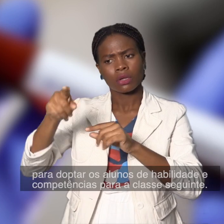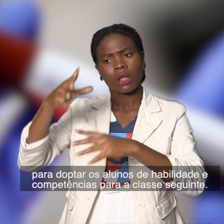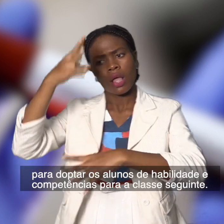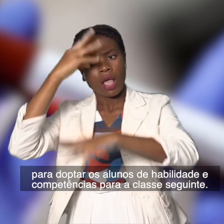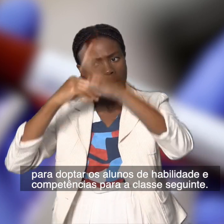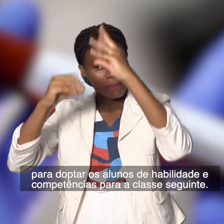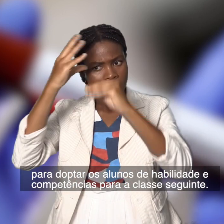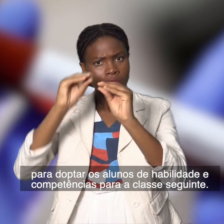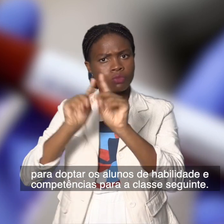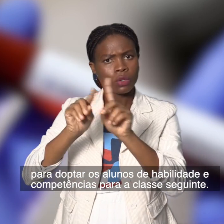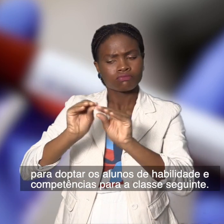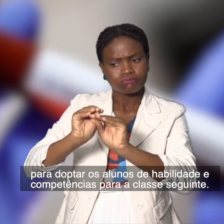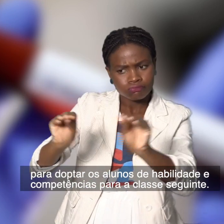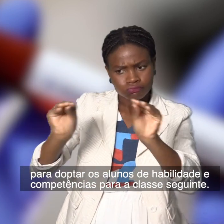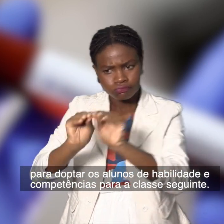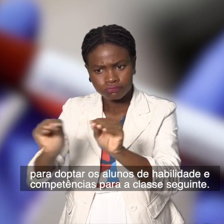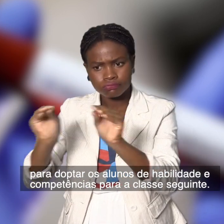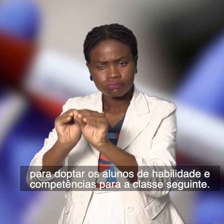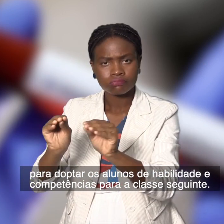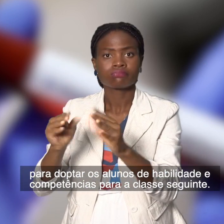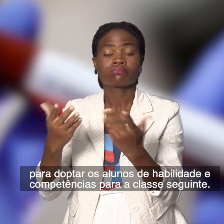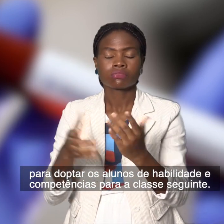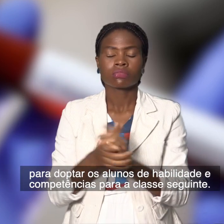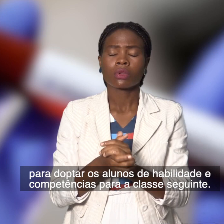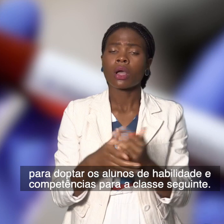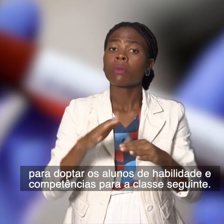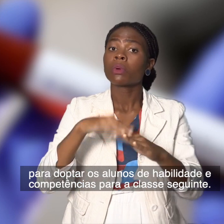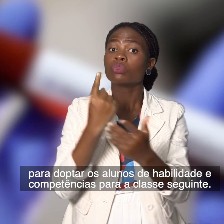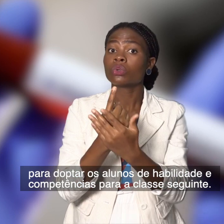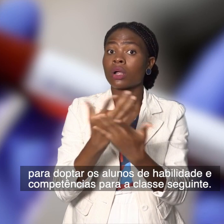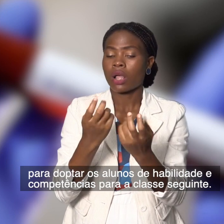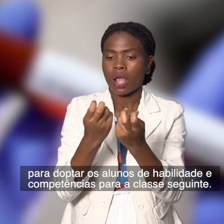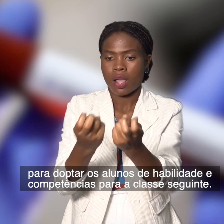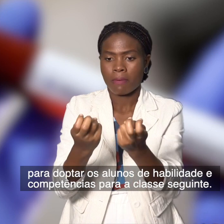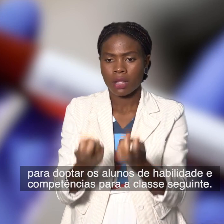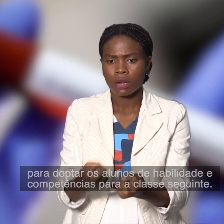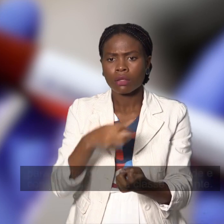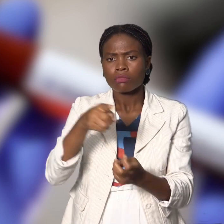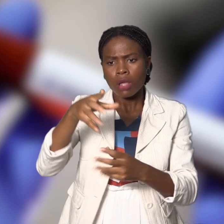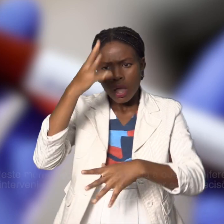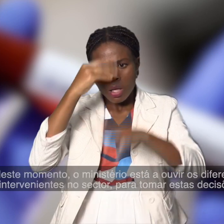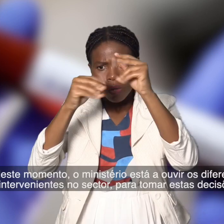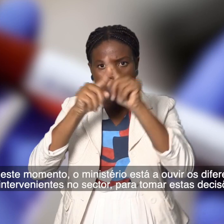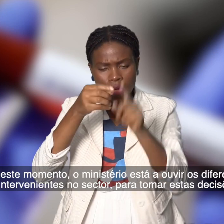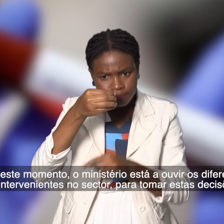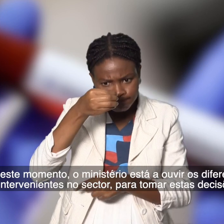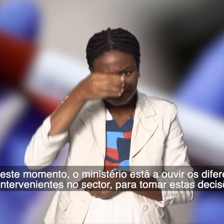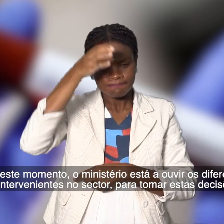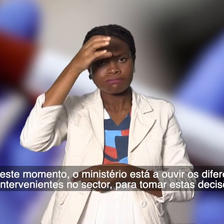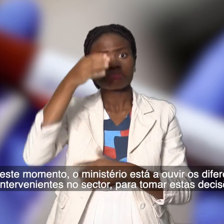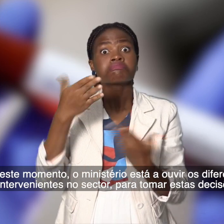adotar os alunos de habilidade e competências para a classe seguinte. Neste momento, o